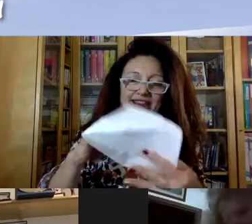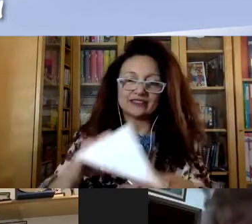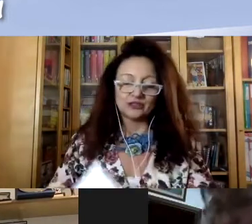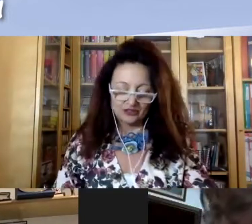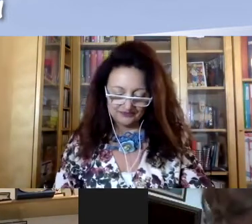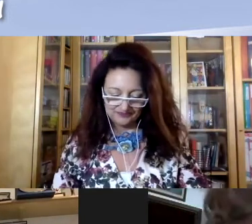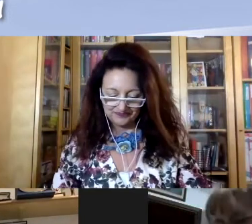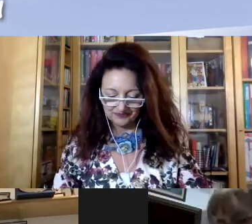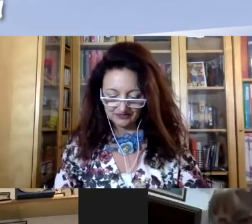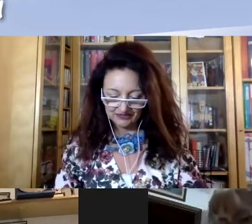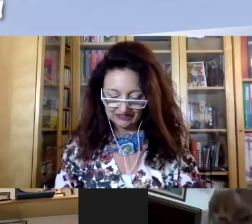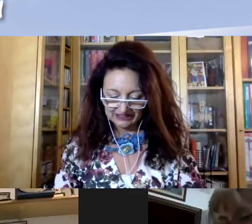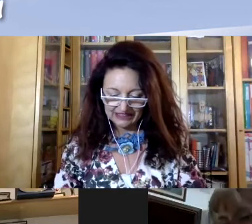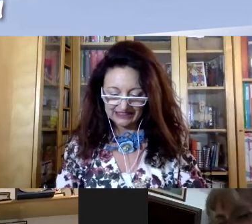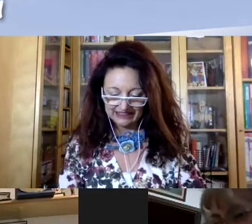Esatto, bravo.